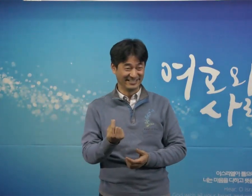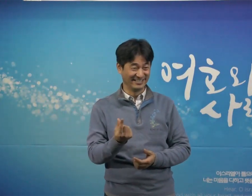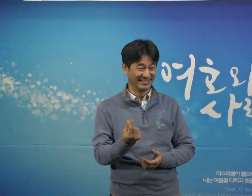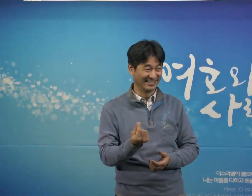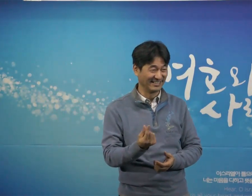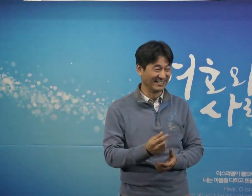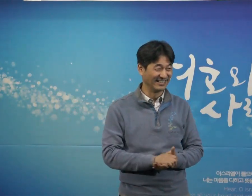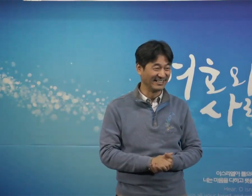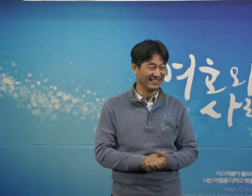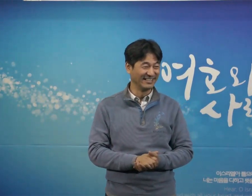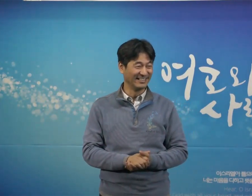그쵸? 네.